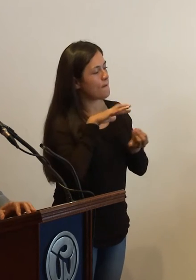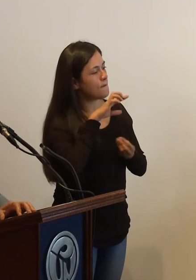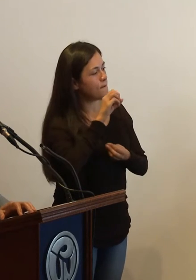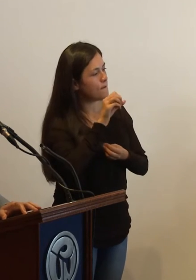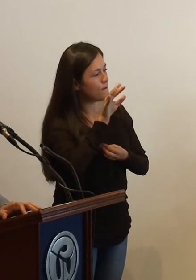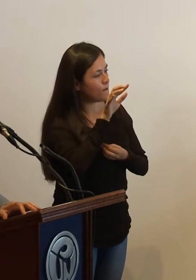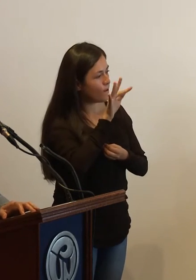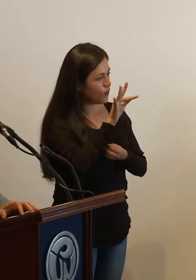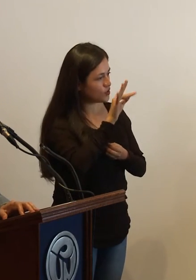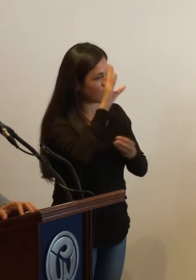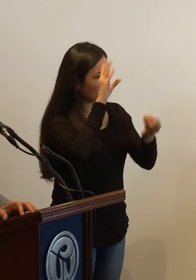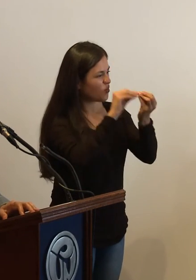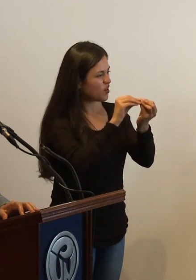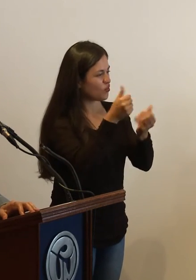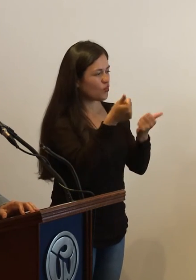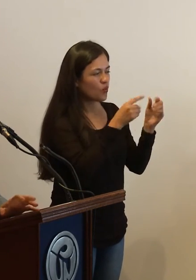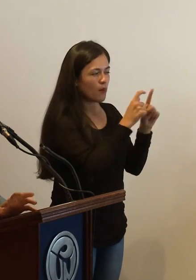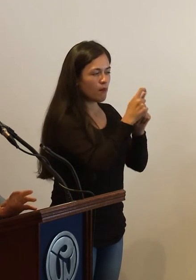menos